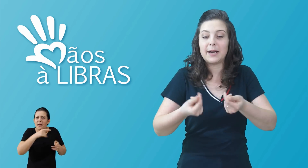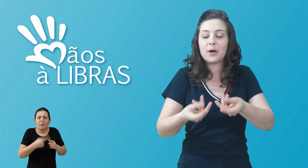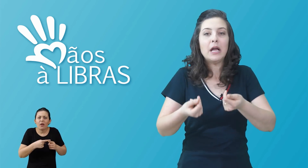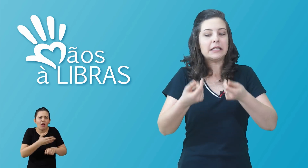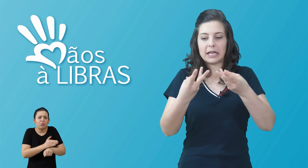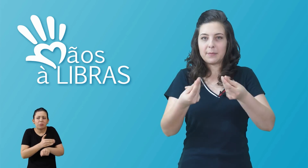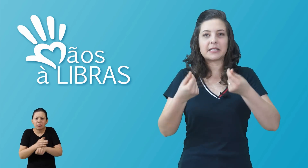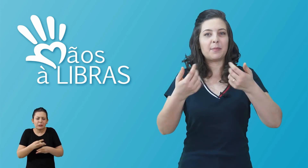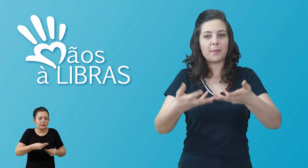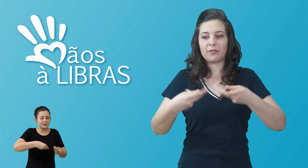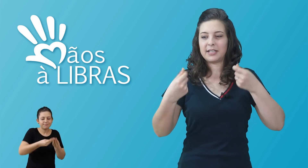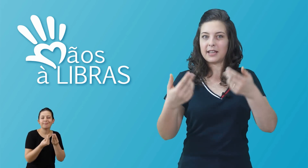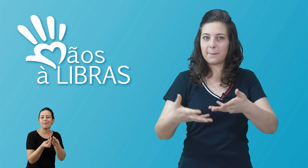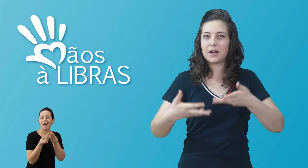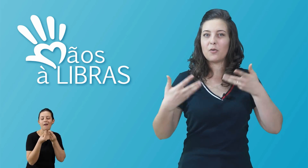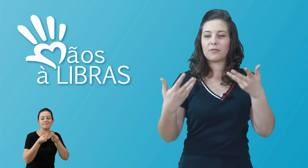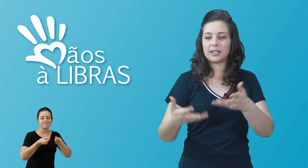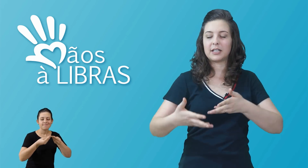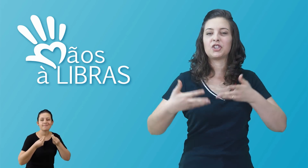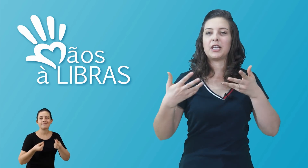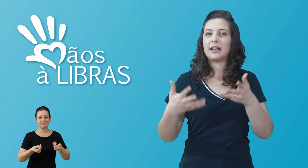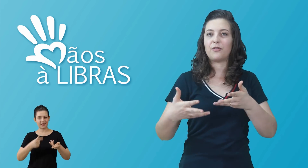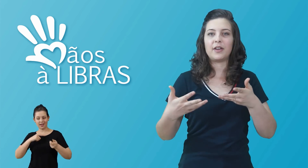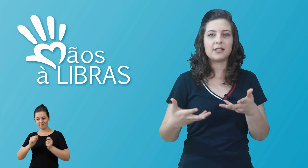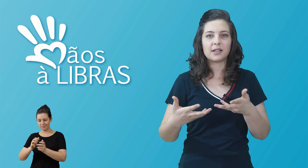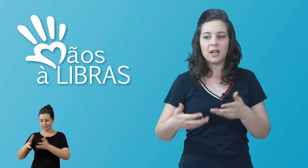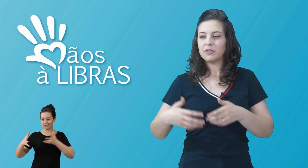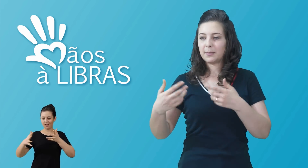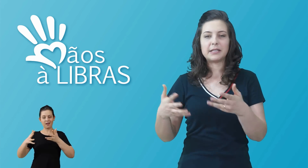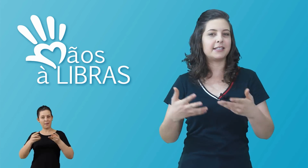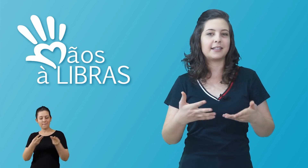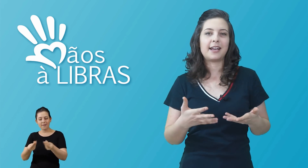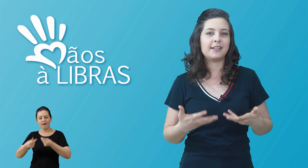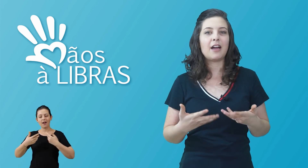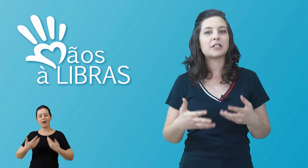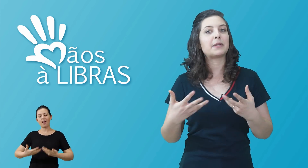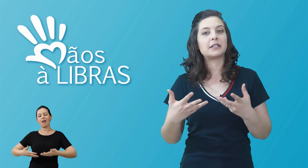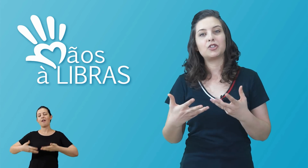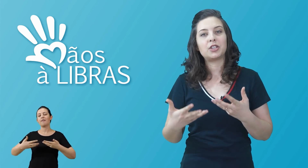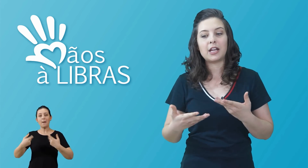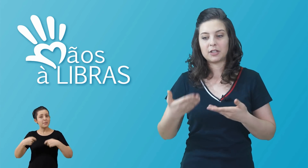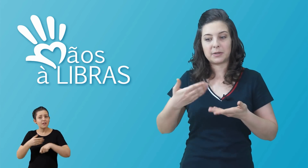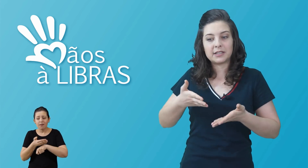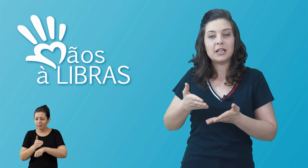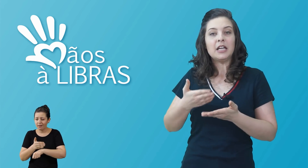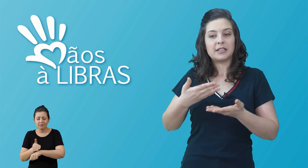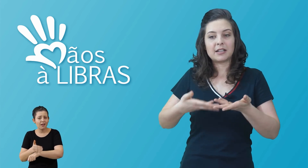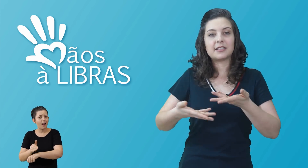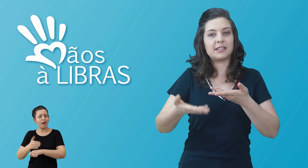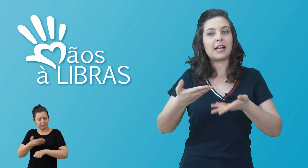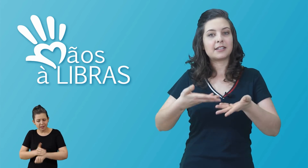pessoal fala ter mão. Na Libras também, para você ter mão, para você adquirir leveza, você precisa treinar, você precisa de treino, você